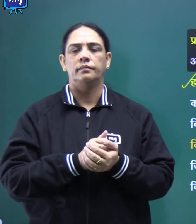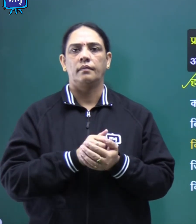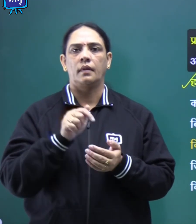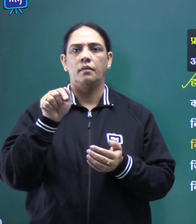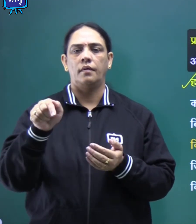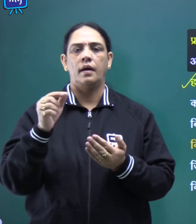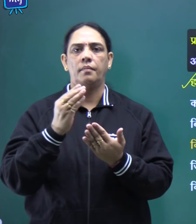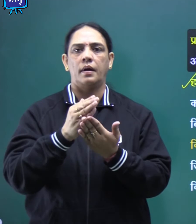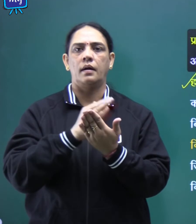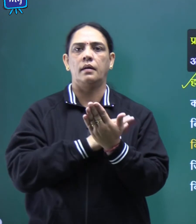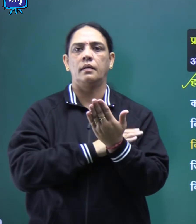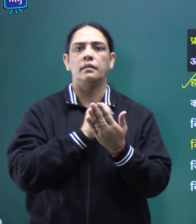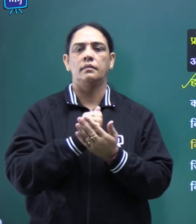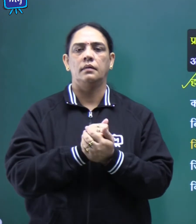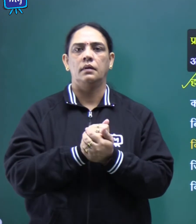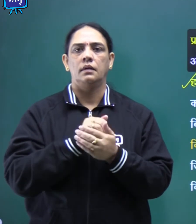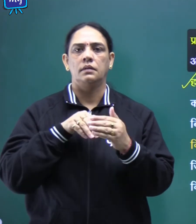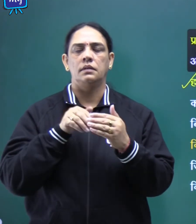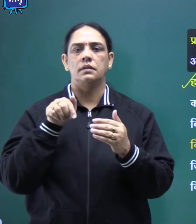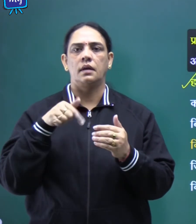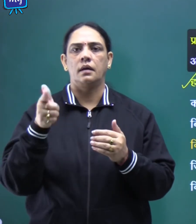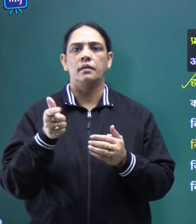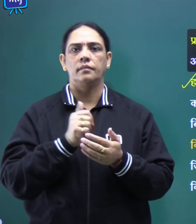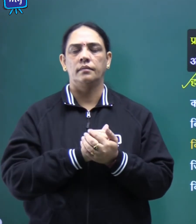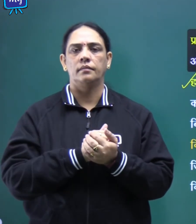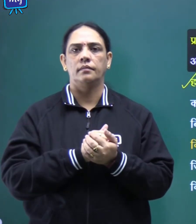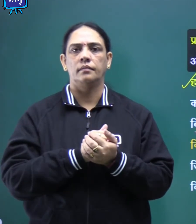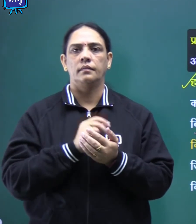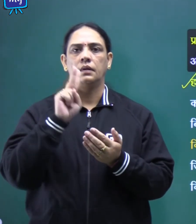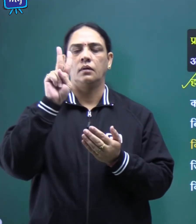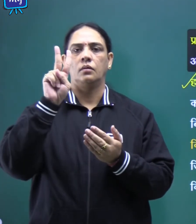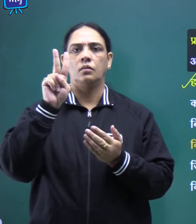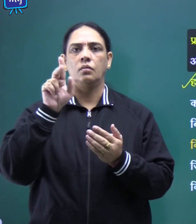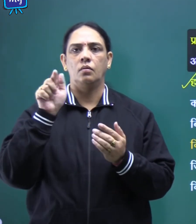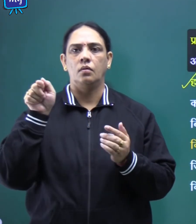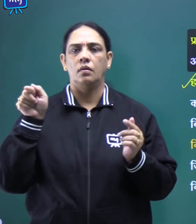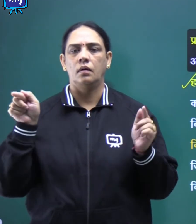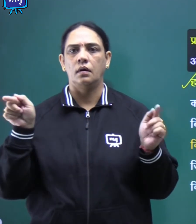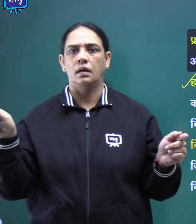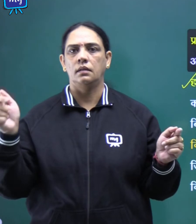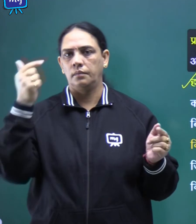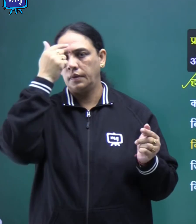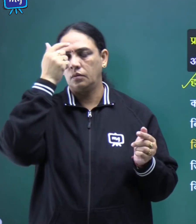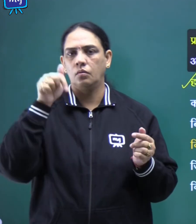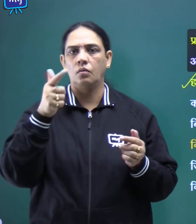वह भाग जिसके 2 अंत बिंदु हों,